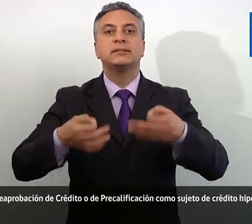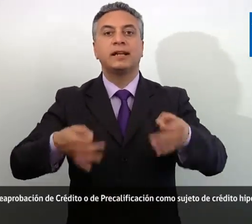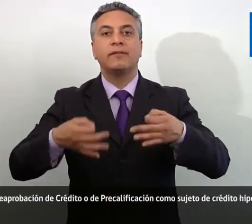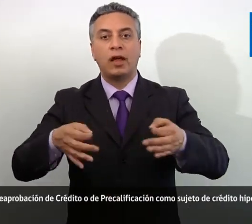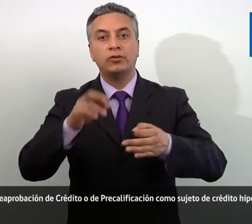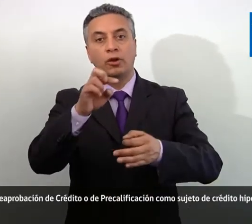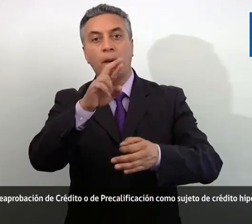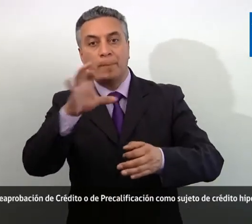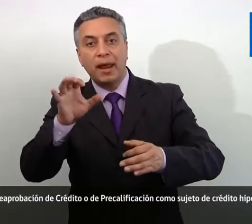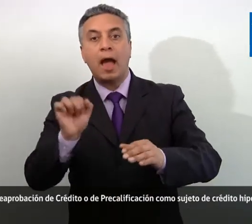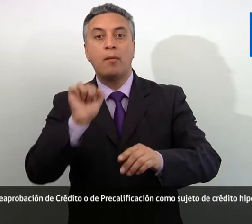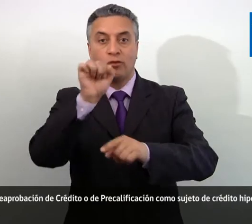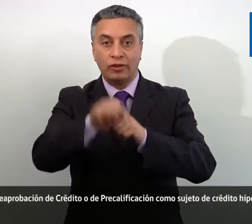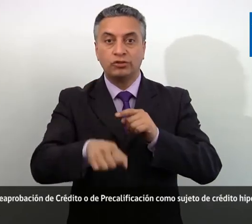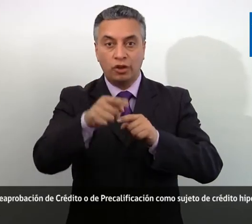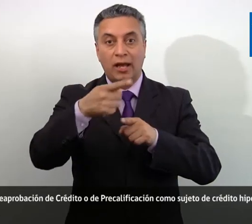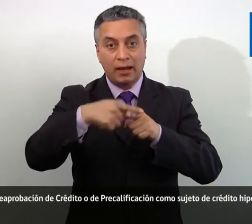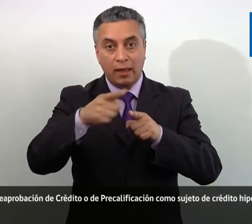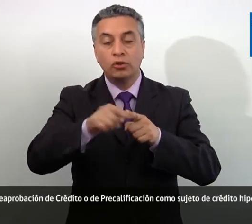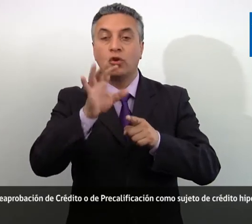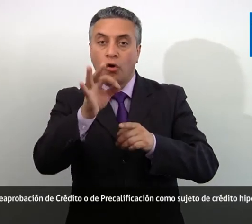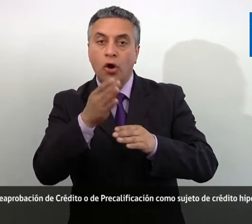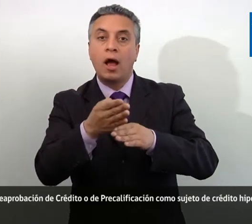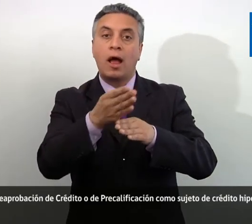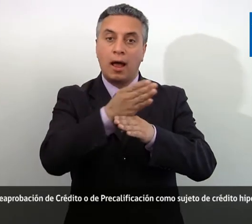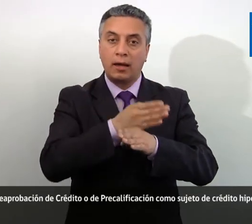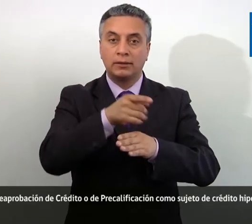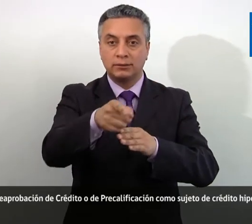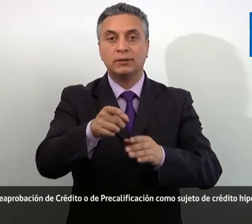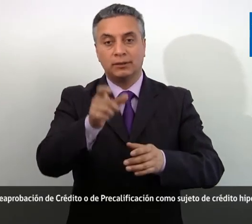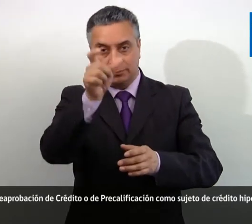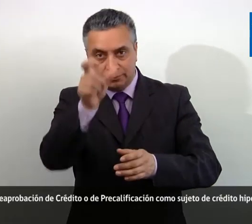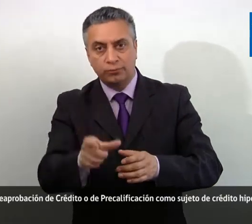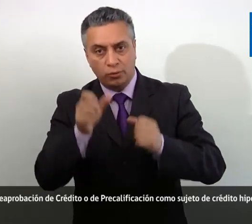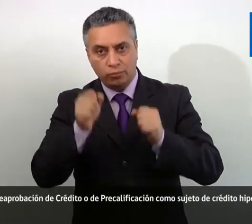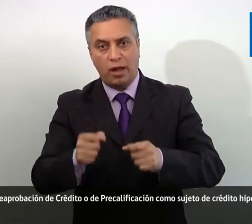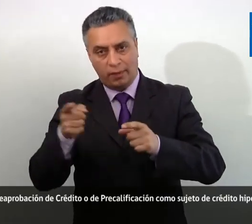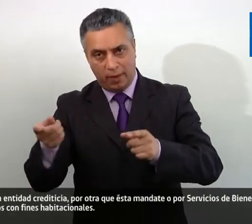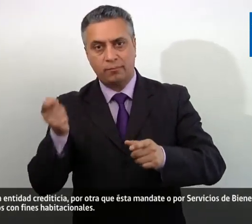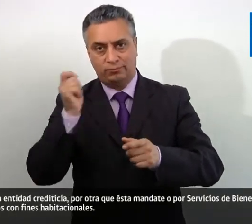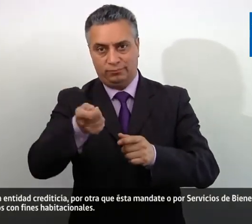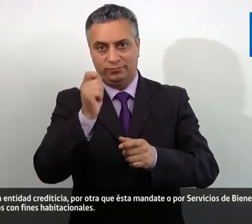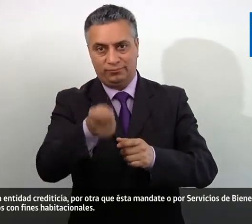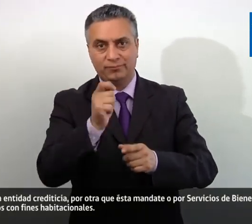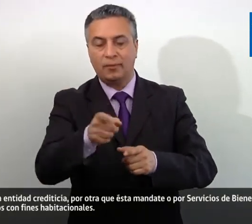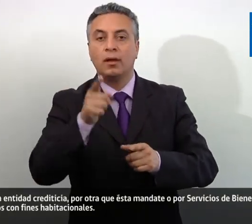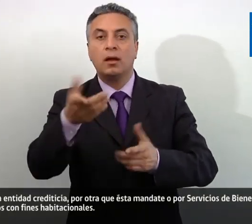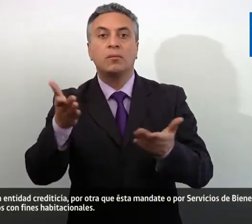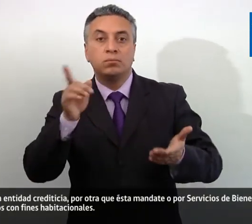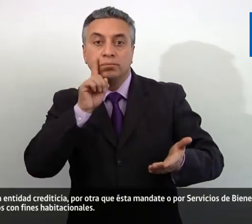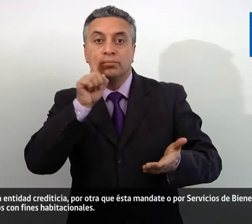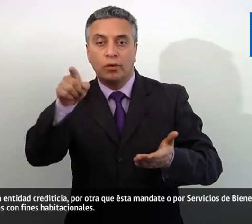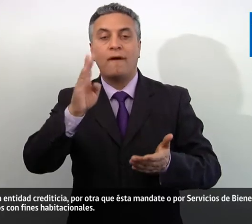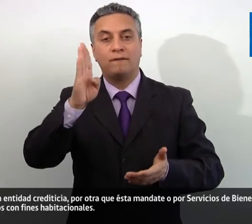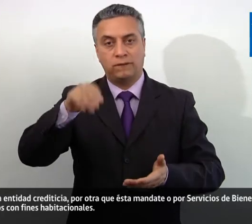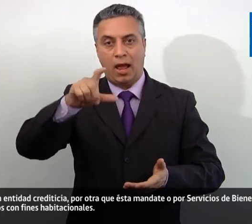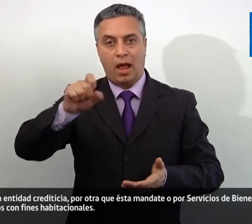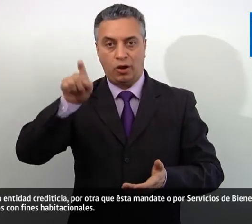Certificado de preaprobación de crédito o de precalificación como sujeto de crédito hipotecario, otorgado por una entidad crediticia,